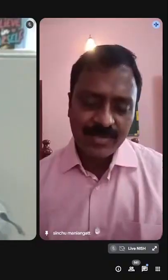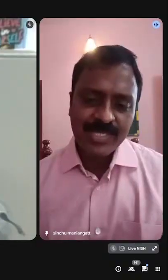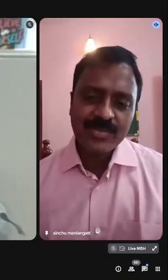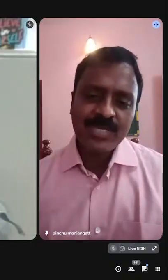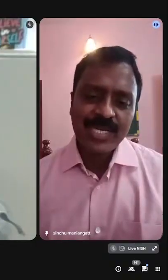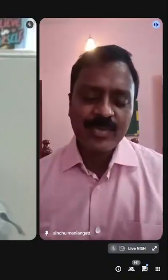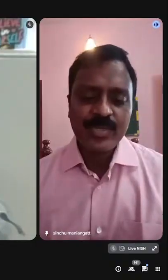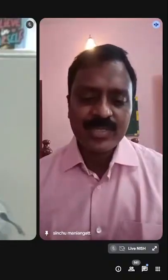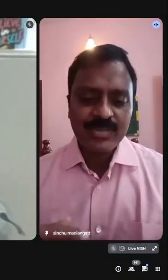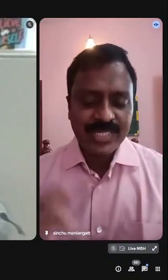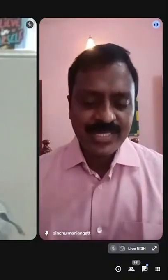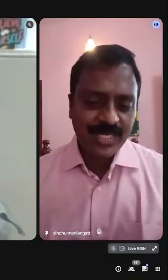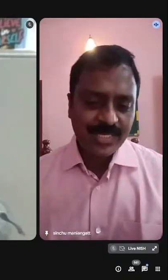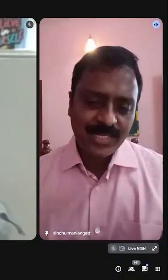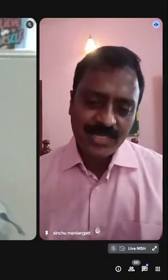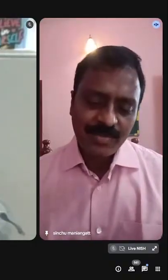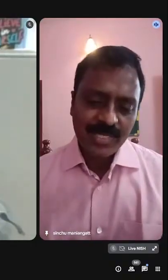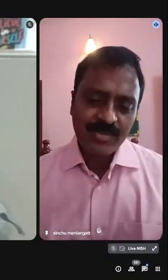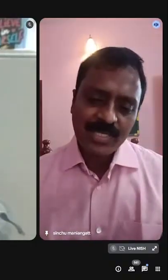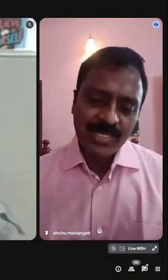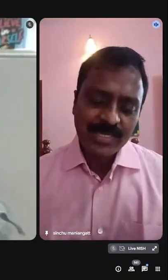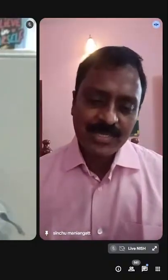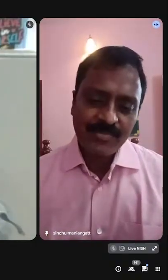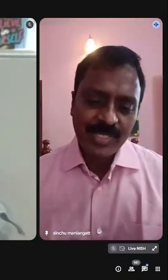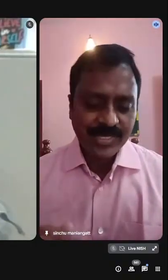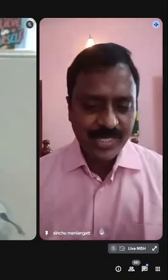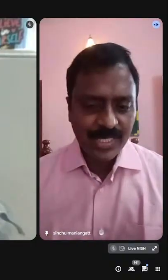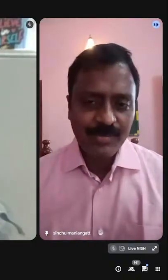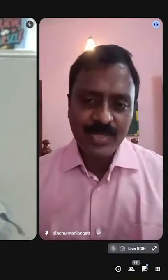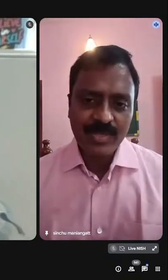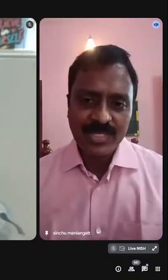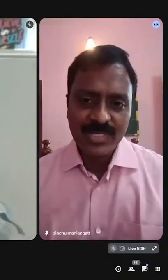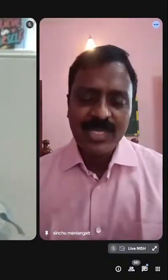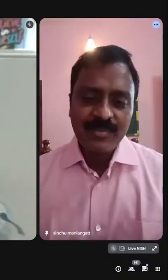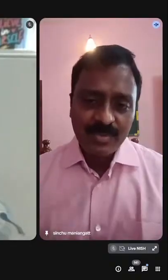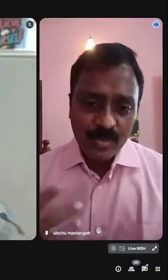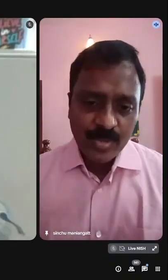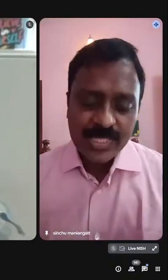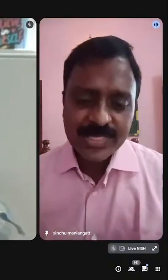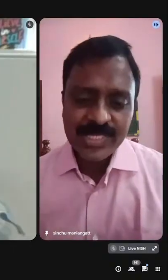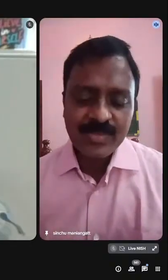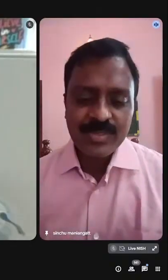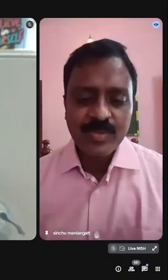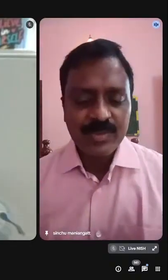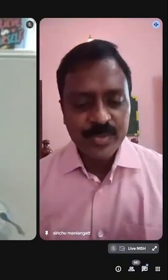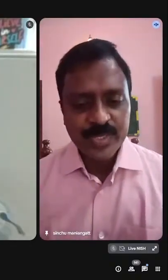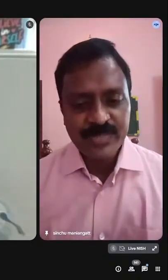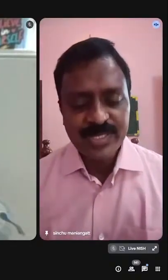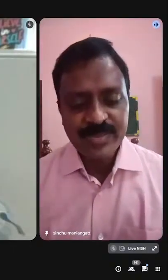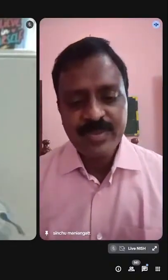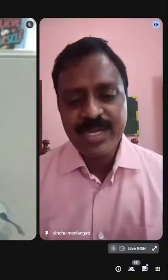നമ്മൾ കണ്ടുപിടിക്കുന്നതുകൊണ്ട് എണ്ണം കൂടിയെന്നൊരു തെറ്റിദ്ധാരണയാണ്. ശരിക്കും ഇത് പണ്ടുണ്ടായിരുന്ന അതേ ഫ്രീക്വൻസി തന്നെയാണ് ഇപ്പോഴും ഉള്ളത്. അപ്പൊ നമ്മൾ കൂടുതൽ ടെസ്റ്റ് ചെയ്യുന്നതുകൊണ്ട്